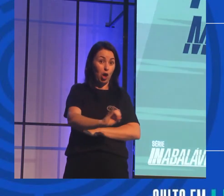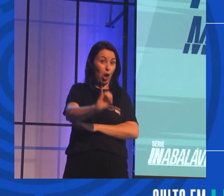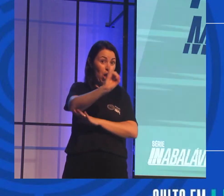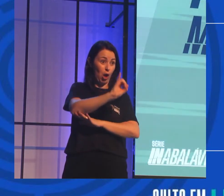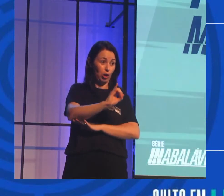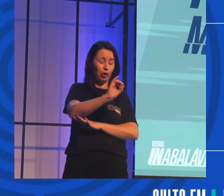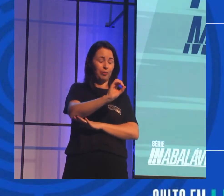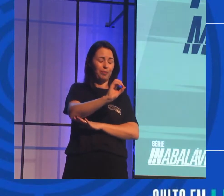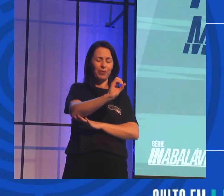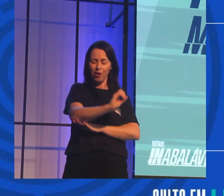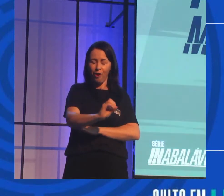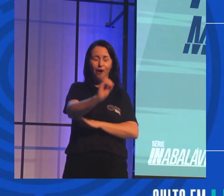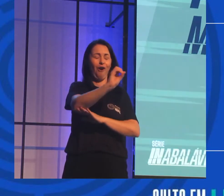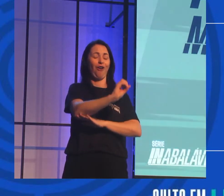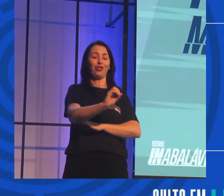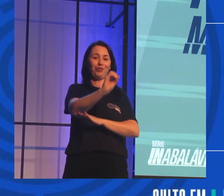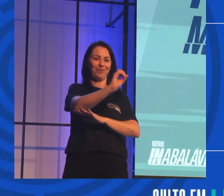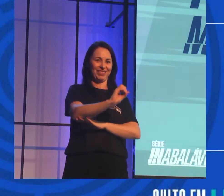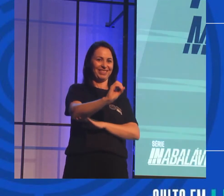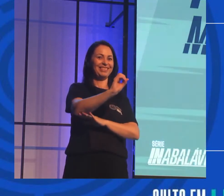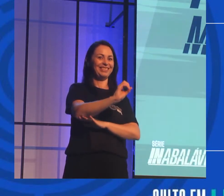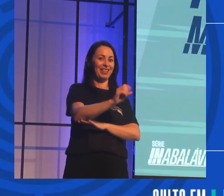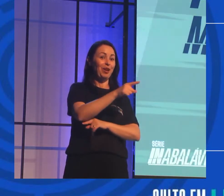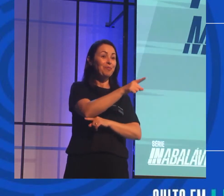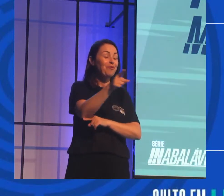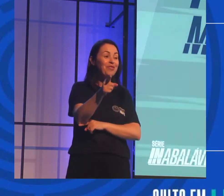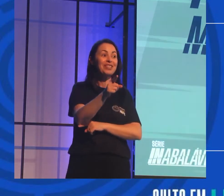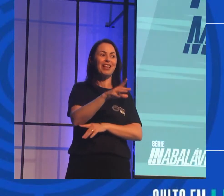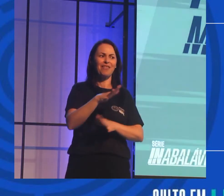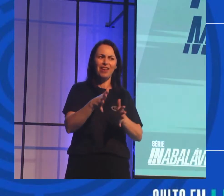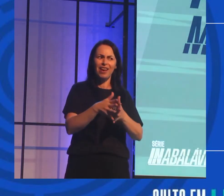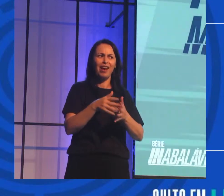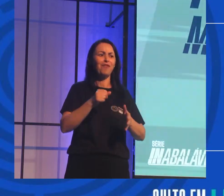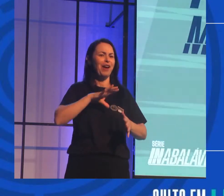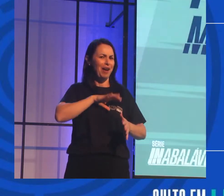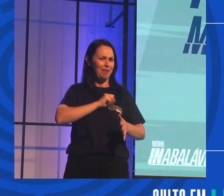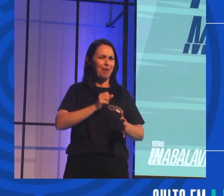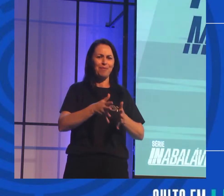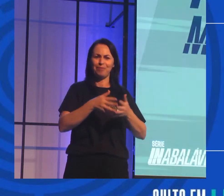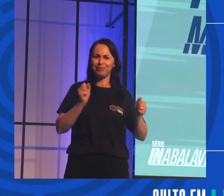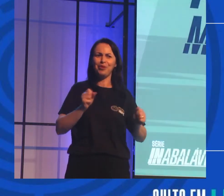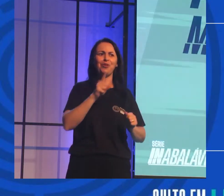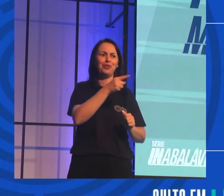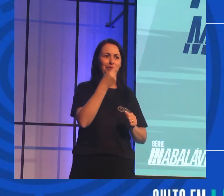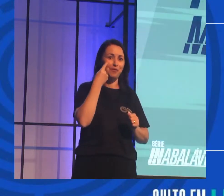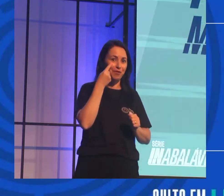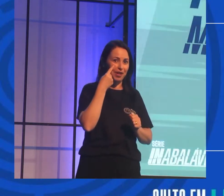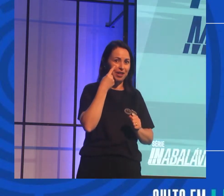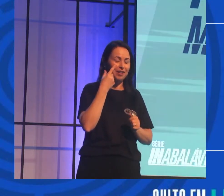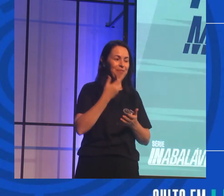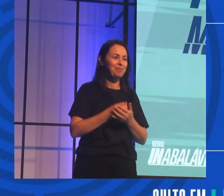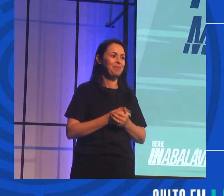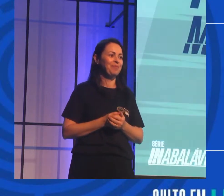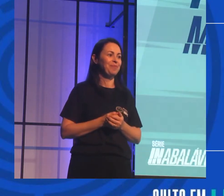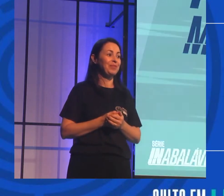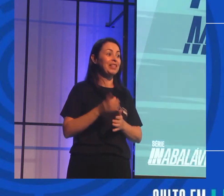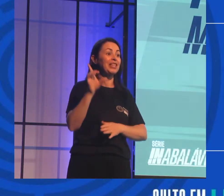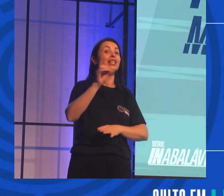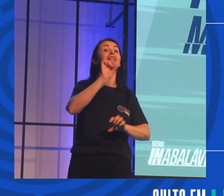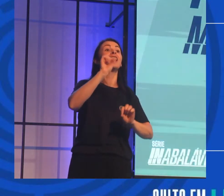é? Você vai amar. Amém? Quem vai estar na ceia no dia